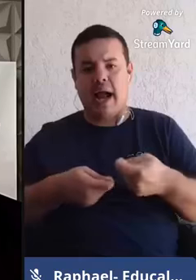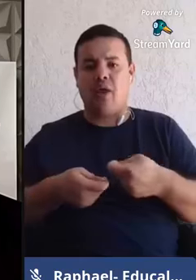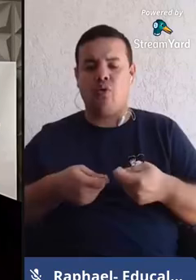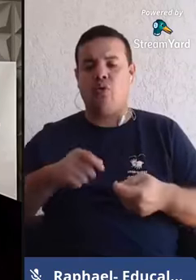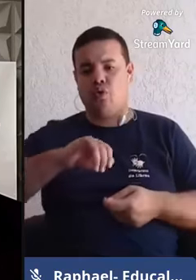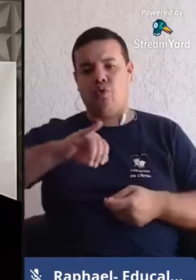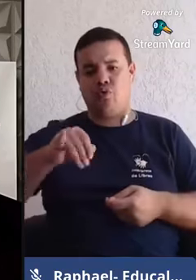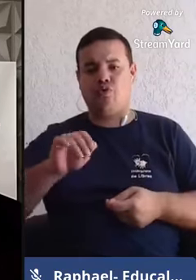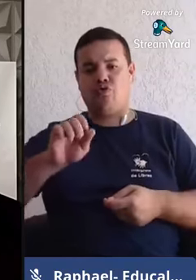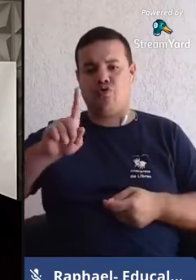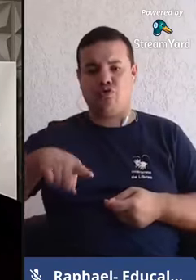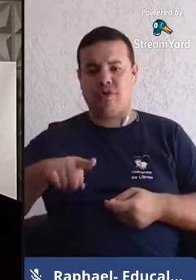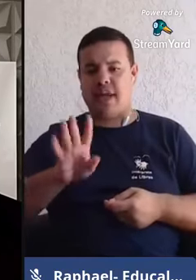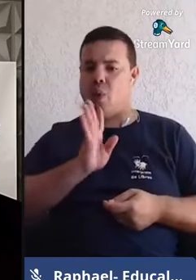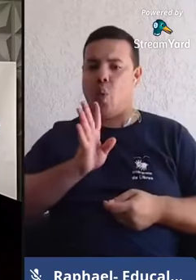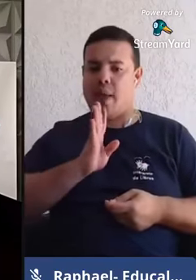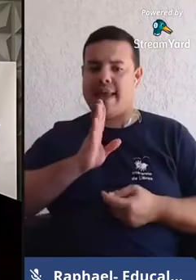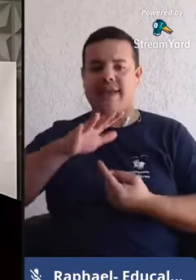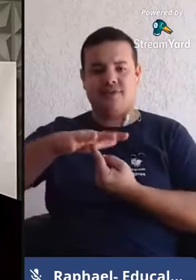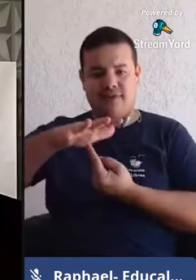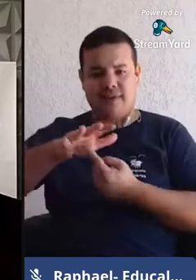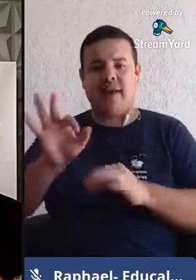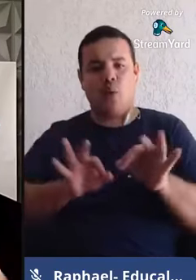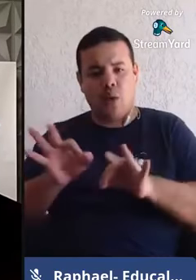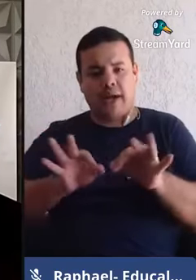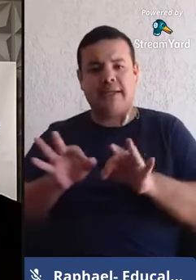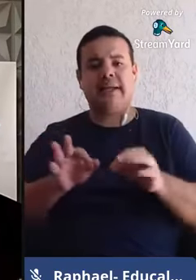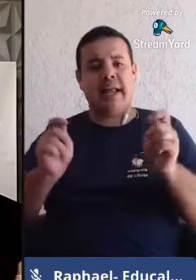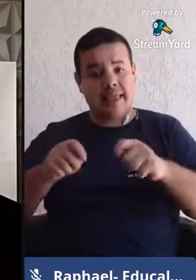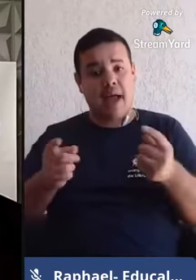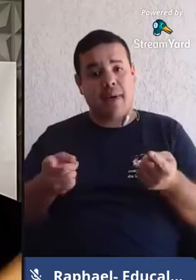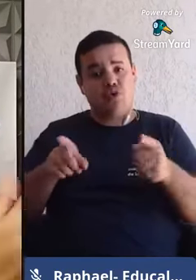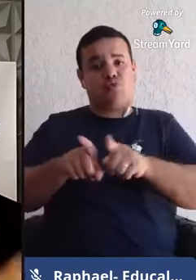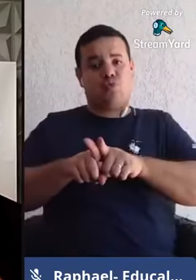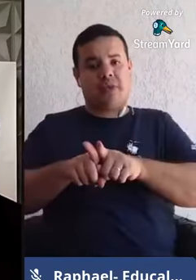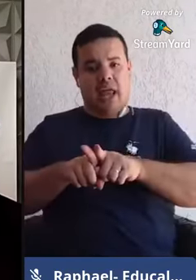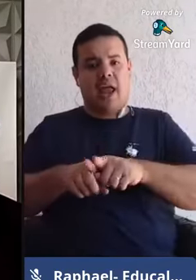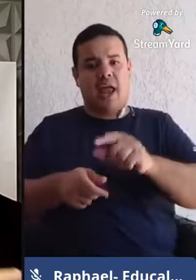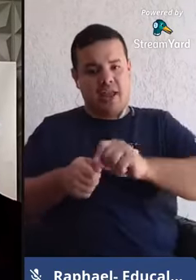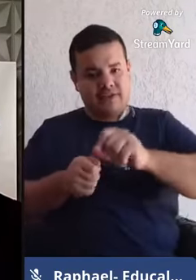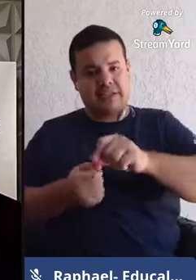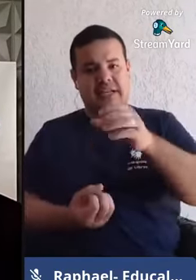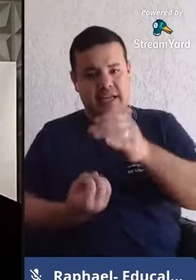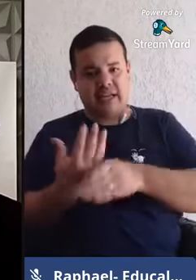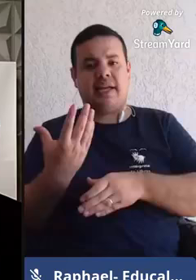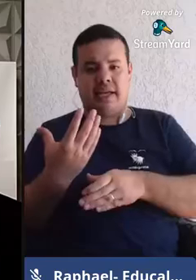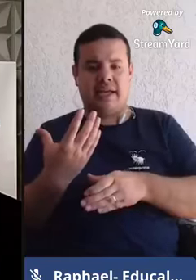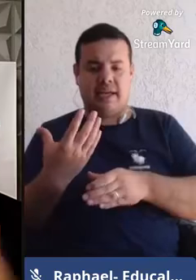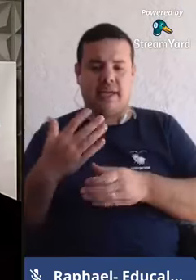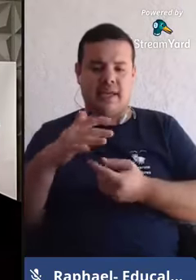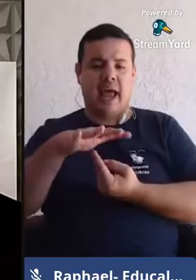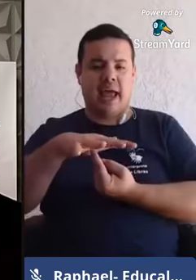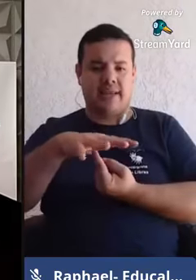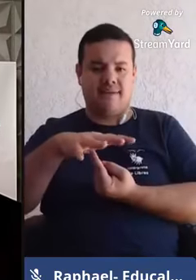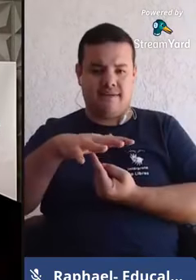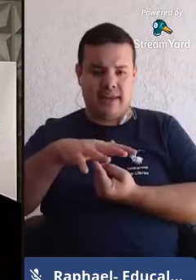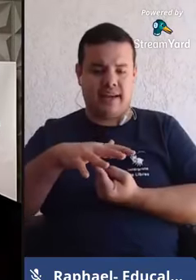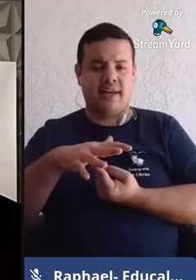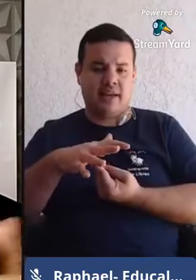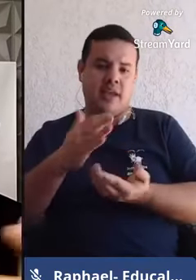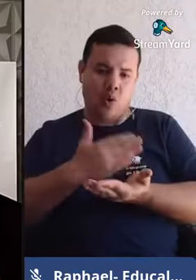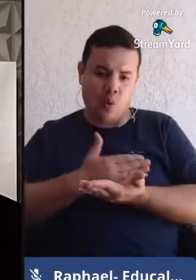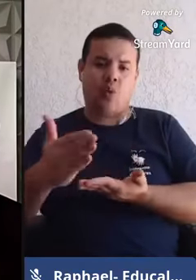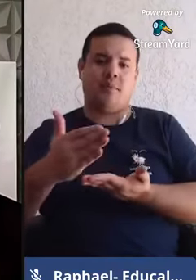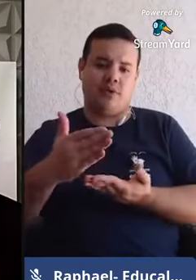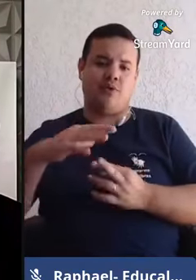de fazer de se juntar com você e fazer essa feira acontecer. Essa sua ideia nascer. E foi ali que nasceu a